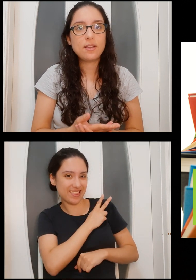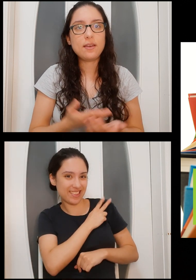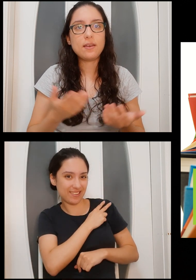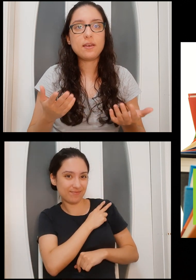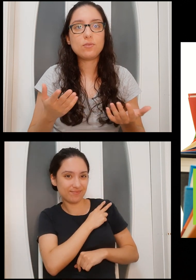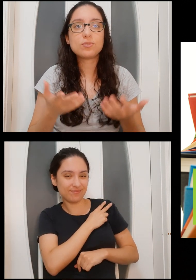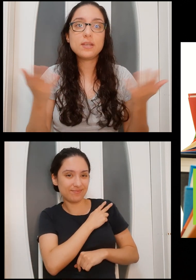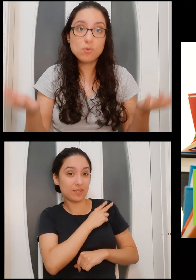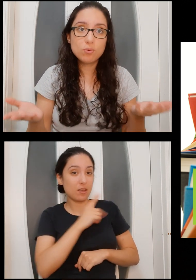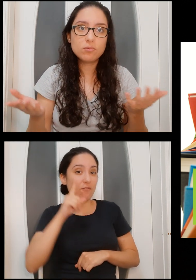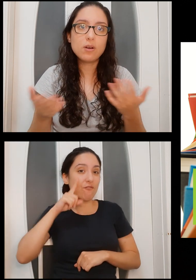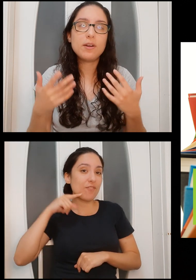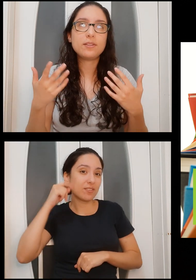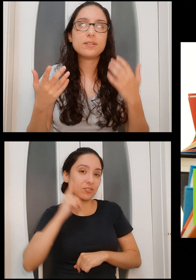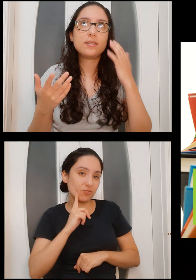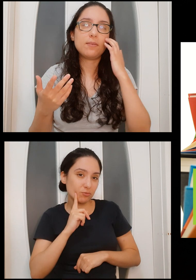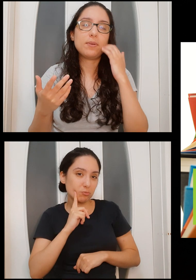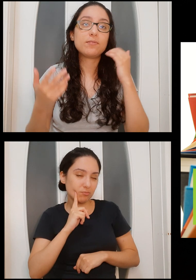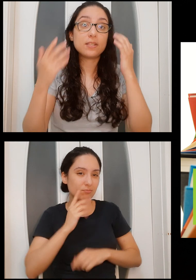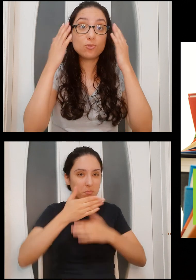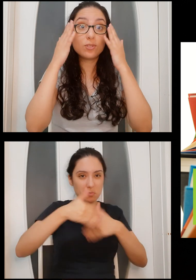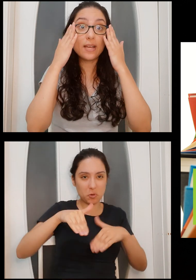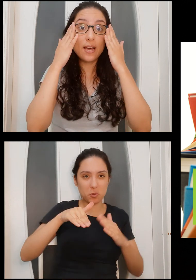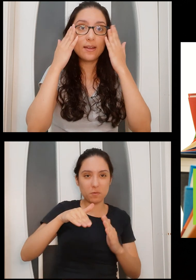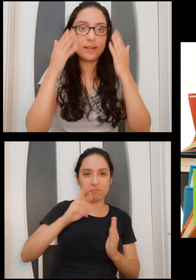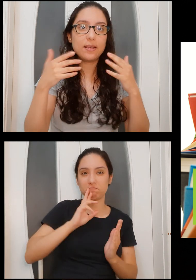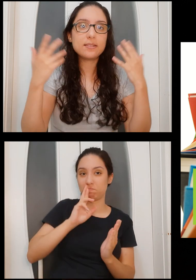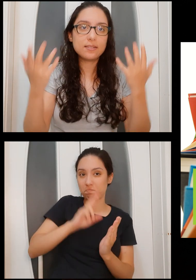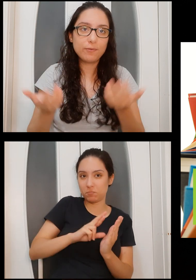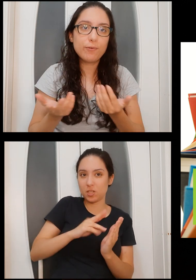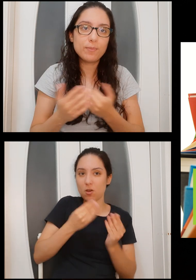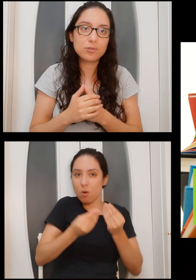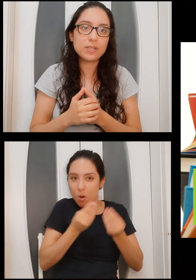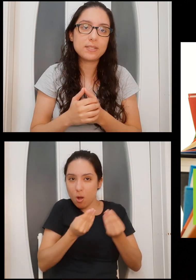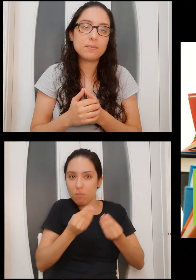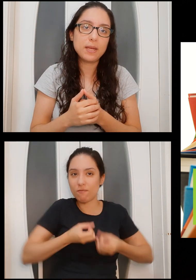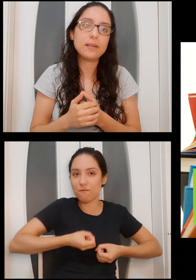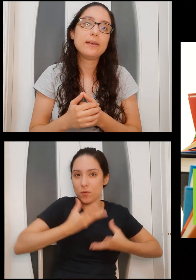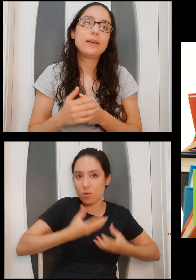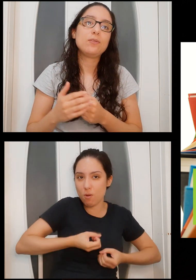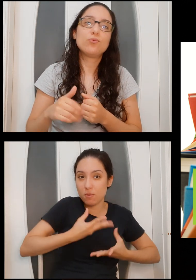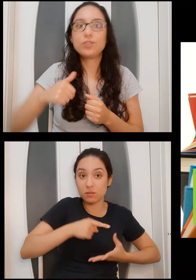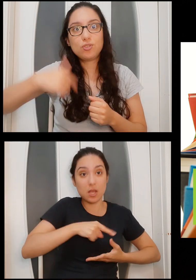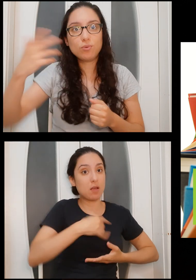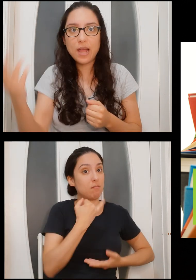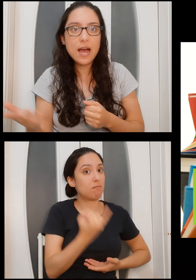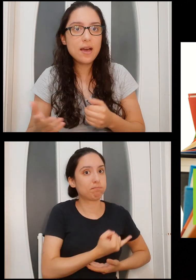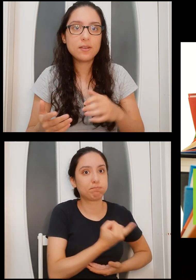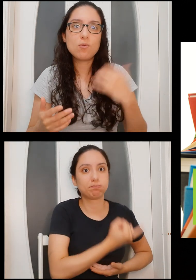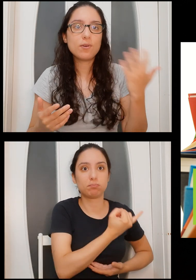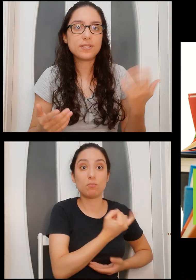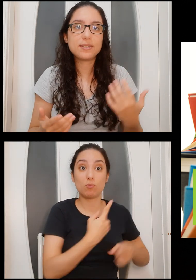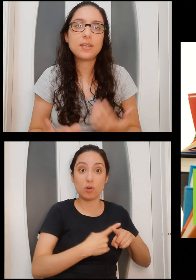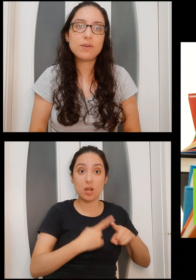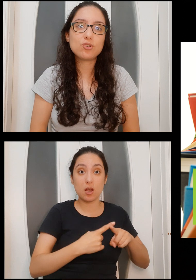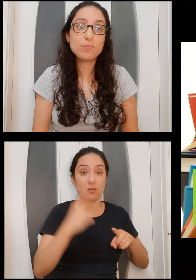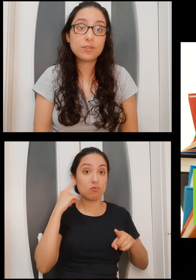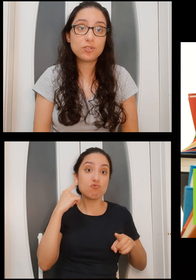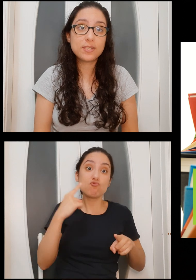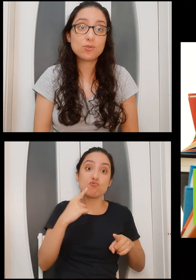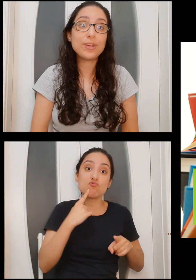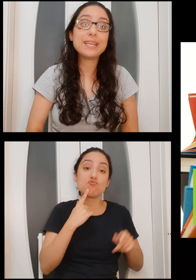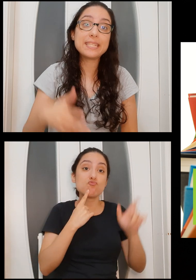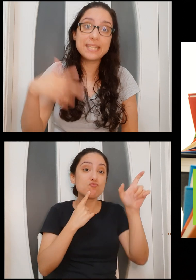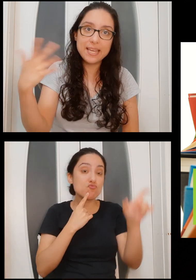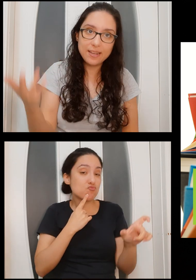estarem no segundo agora, então, assim, para vocês usarem, né, essas informações também num vestibular, em alguma coisa assim, eu acho